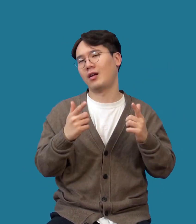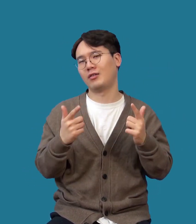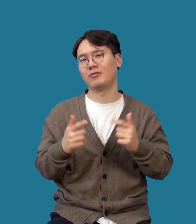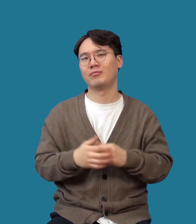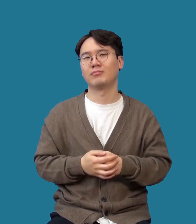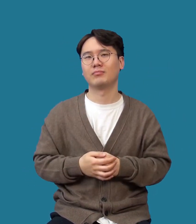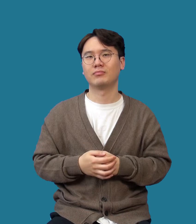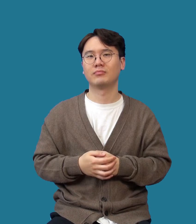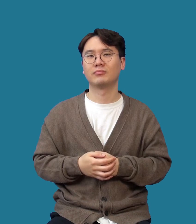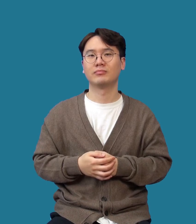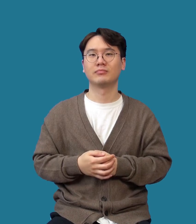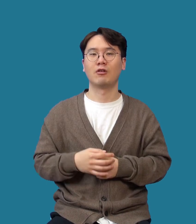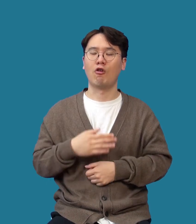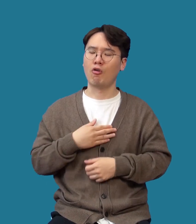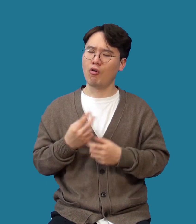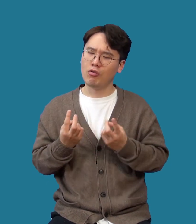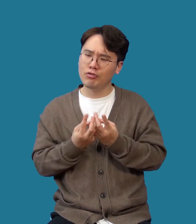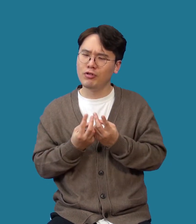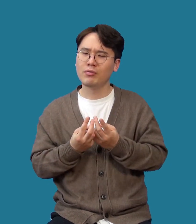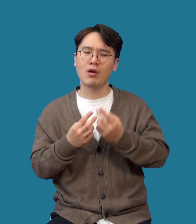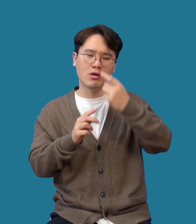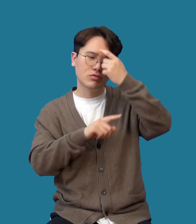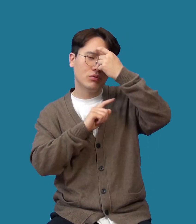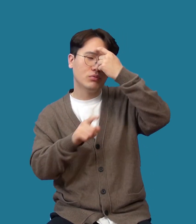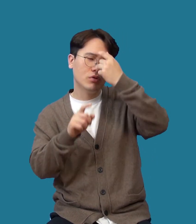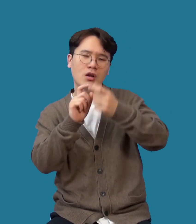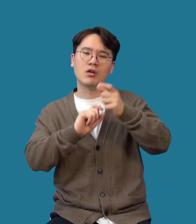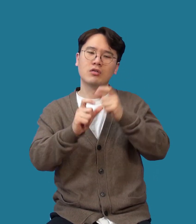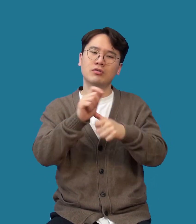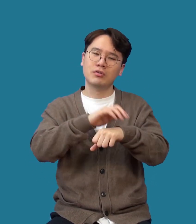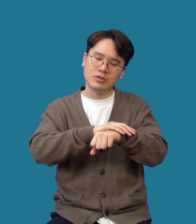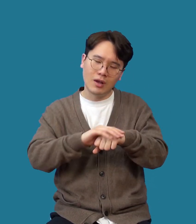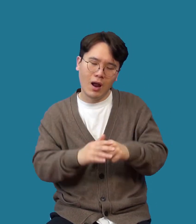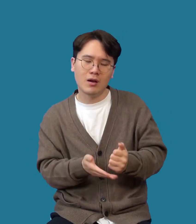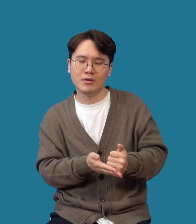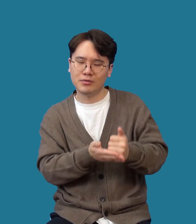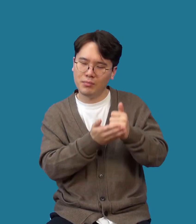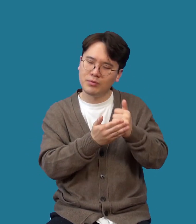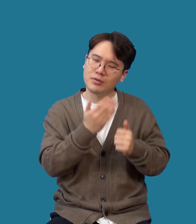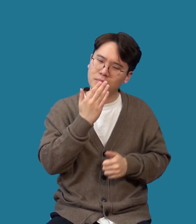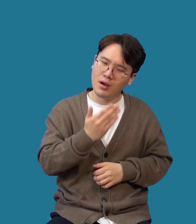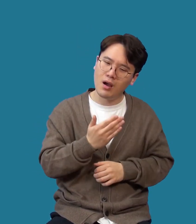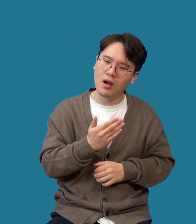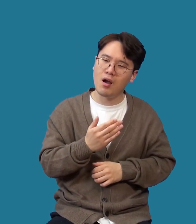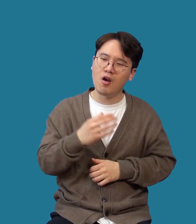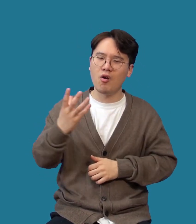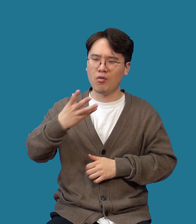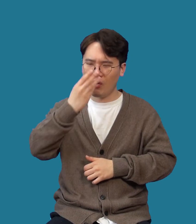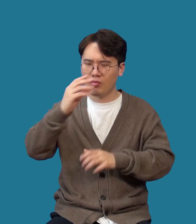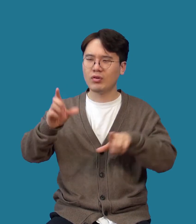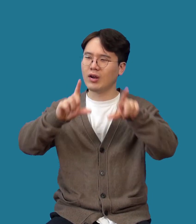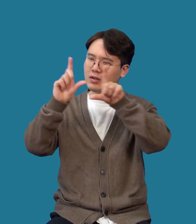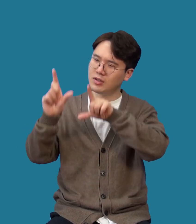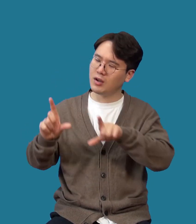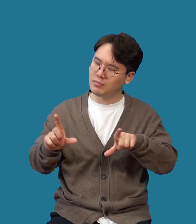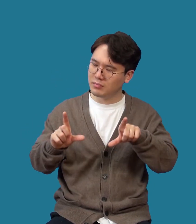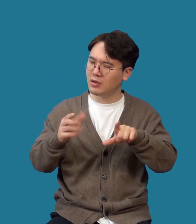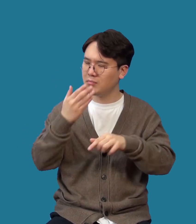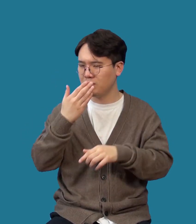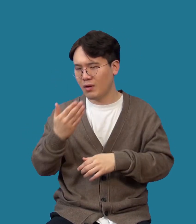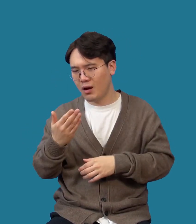것이 아닙니다. 어떻게 하면 성도들을 더 잘 섬길 수 있을지, 어떻게 하면 더 거룩한 삶을 살 수 있을지,